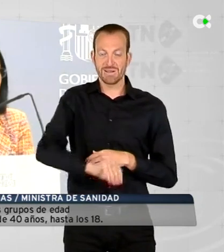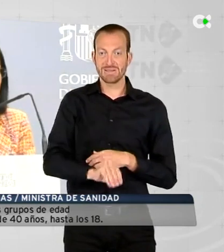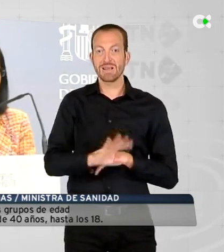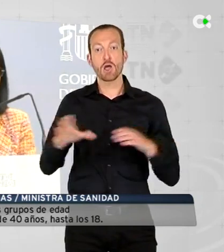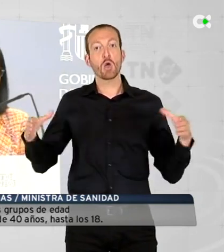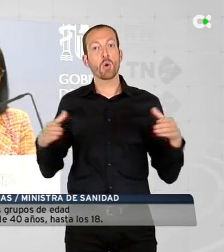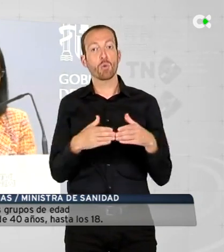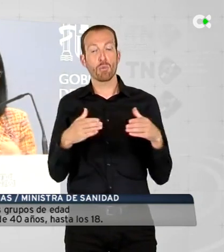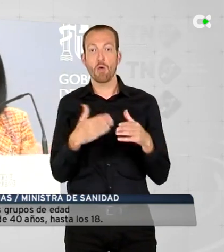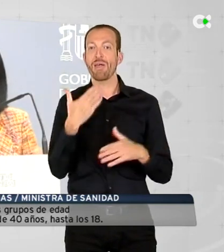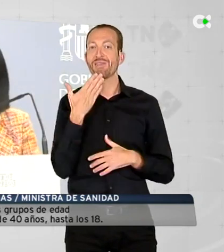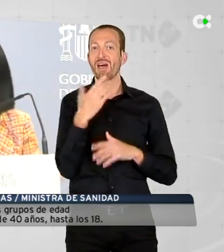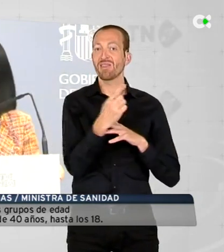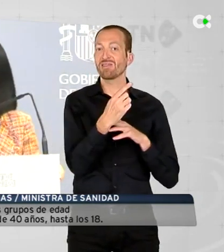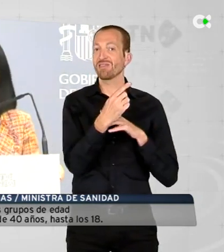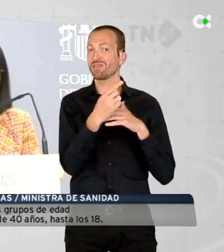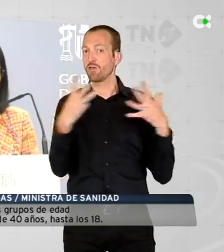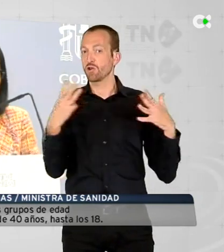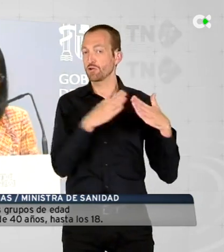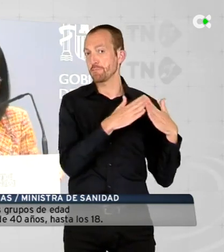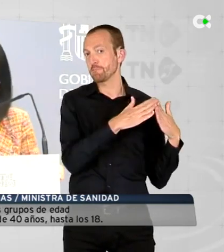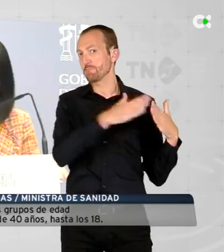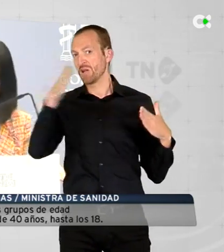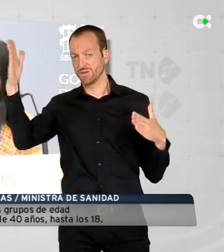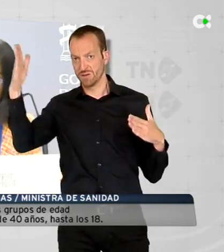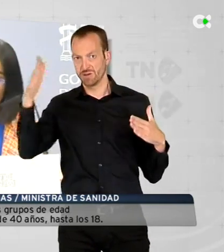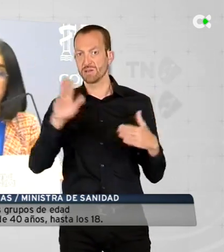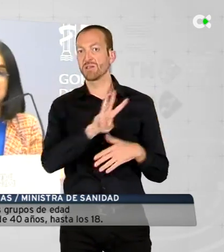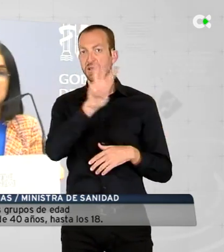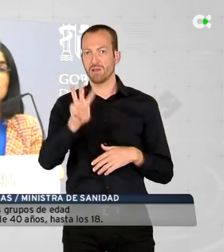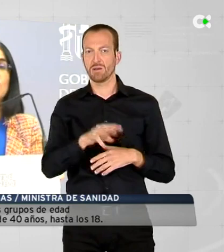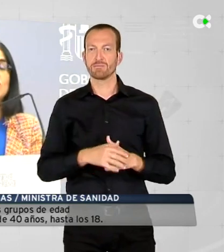de edad por debajo de 40 años hasta los 18 años.